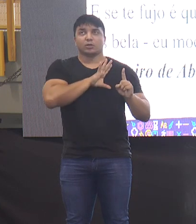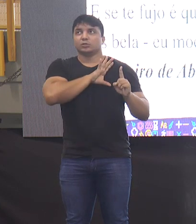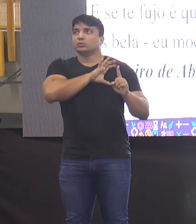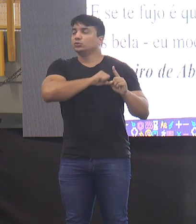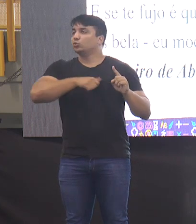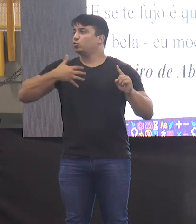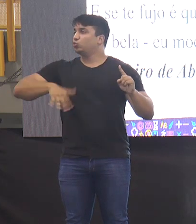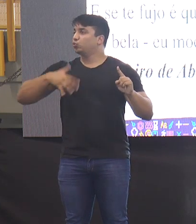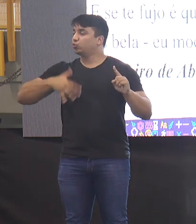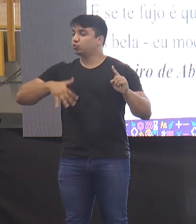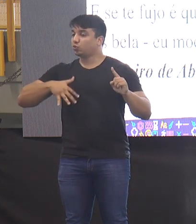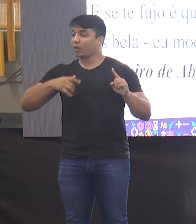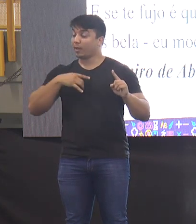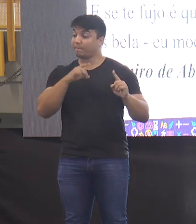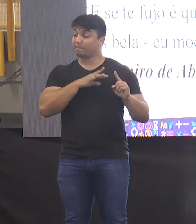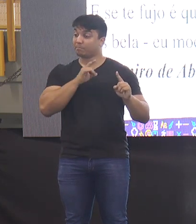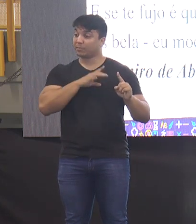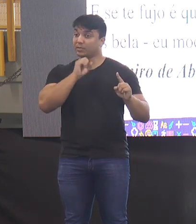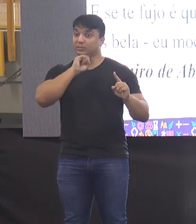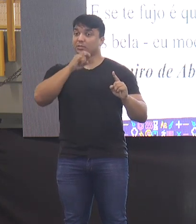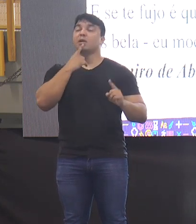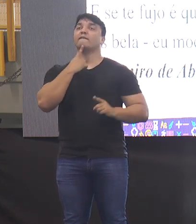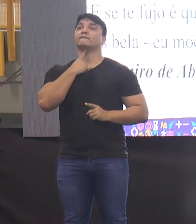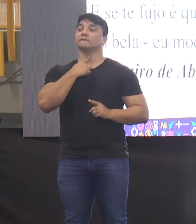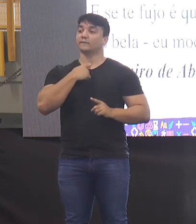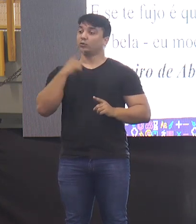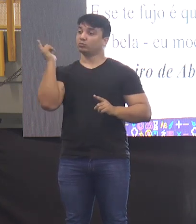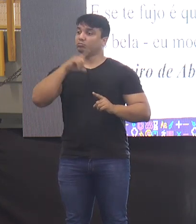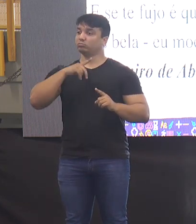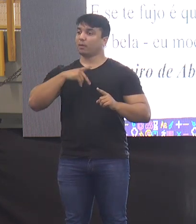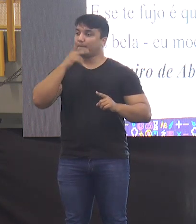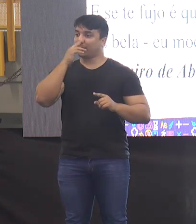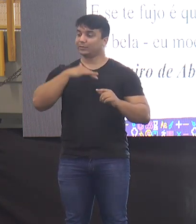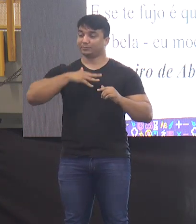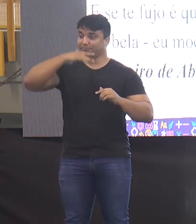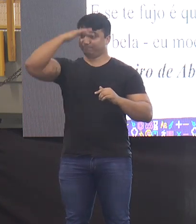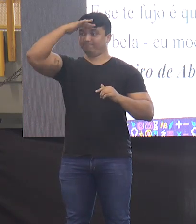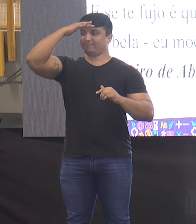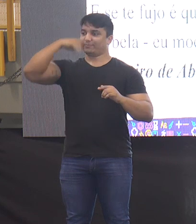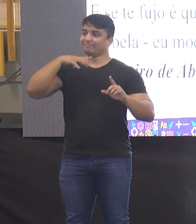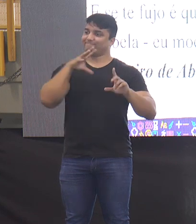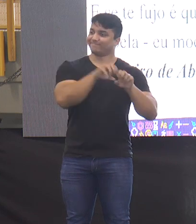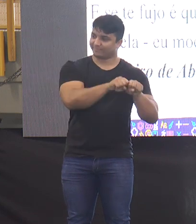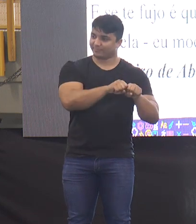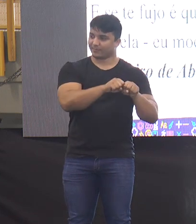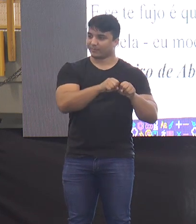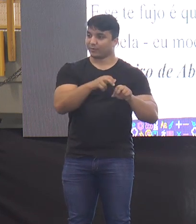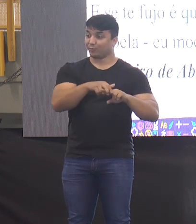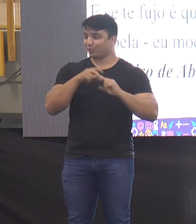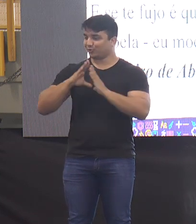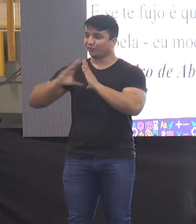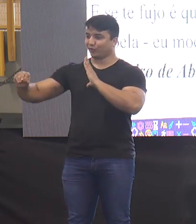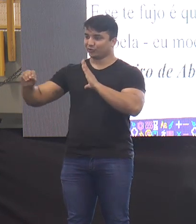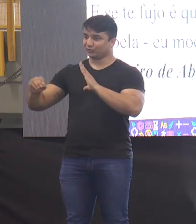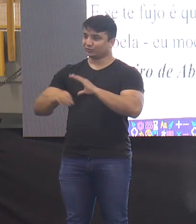tanto que teme ser dominado pelo desejo. Aí ele se afasta, aí ele foge.